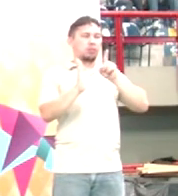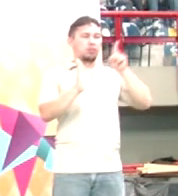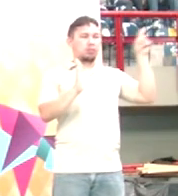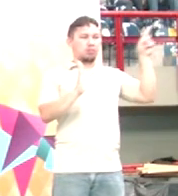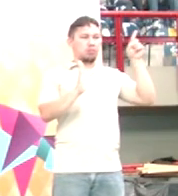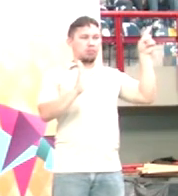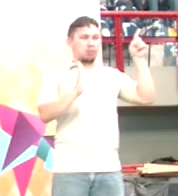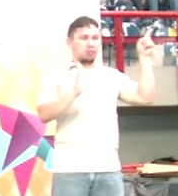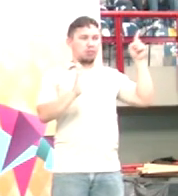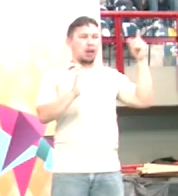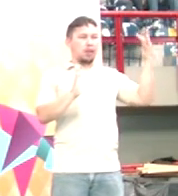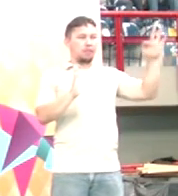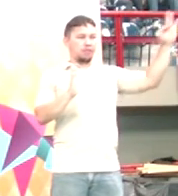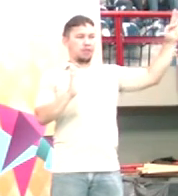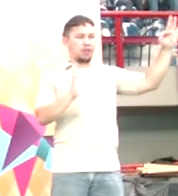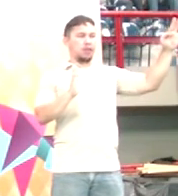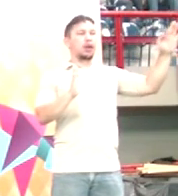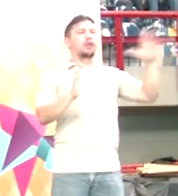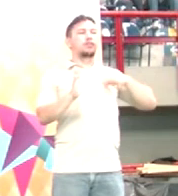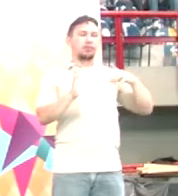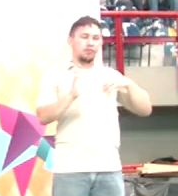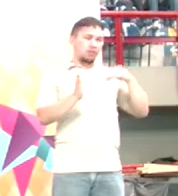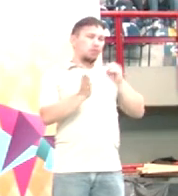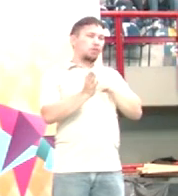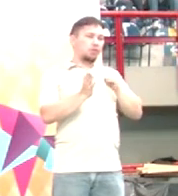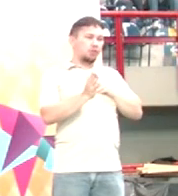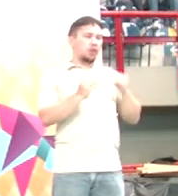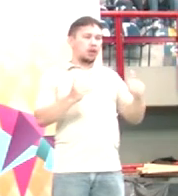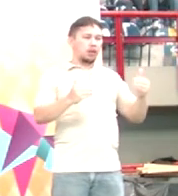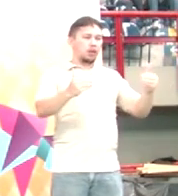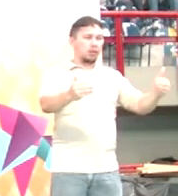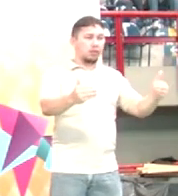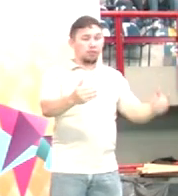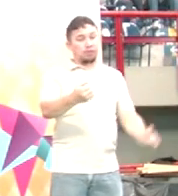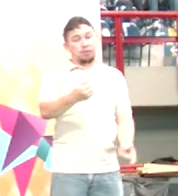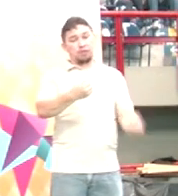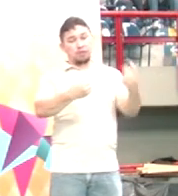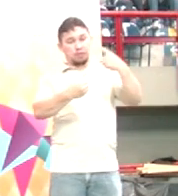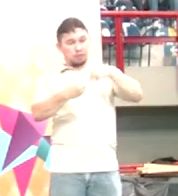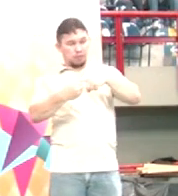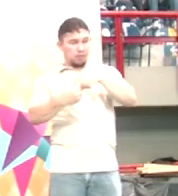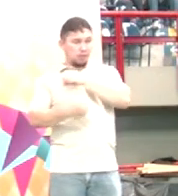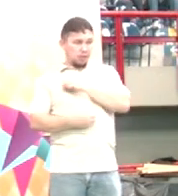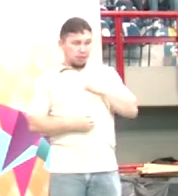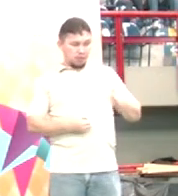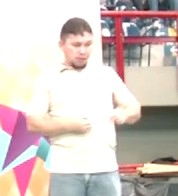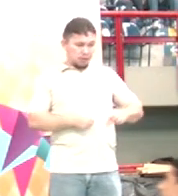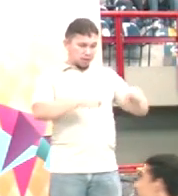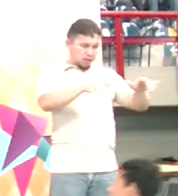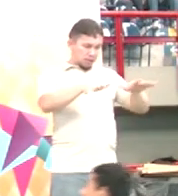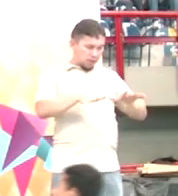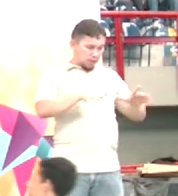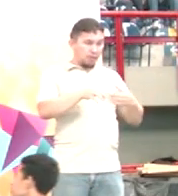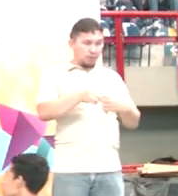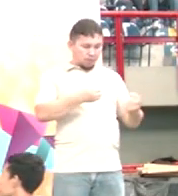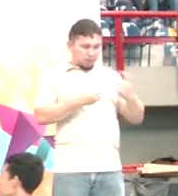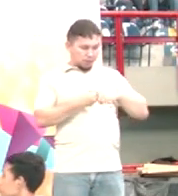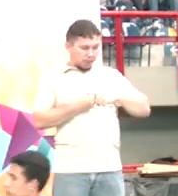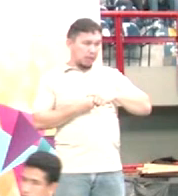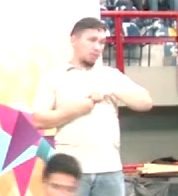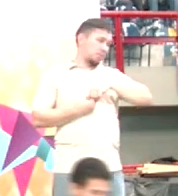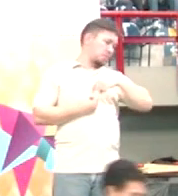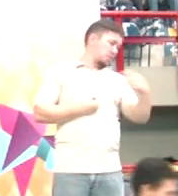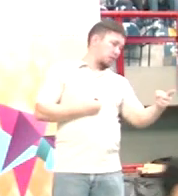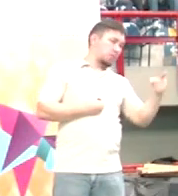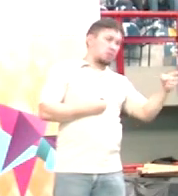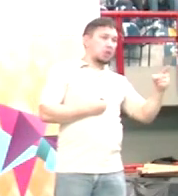Câmara Federal. Ela ainda vai para o Senado, vai voltar para a Câmara para voltar 2 vezes. Ela ainda não